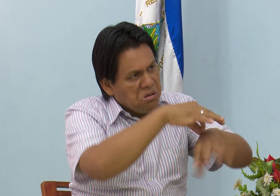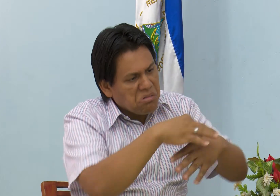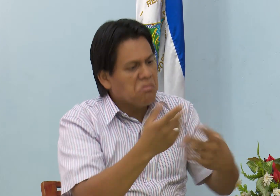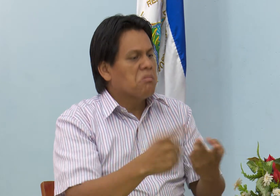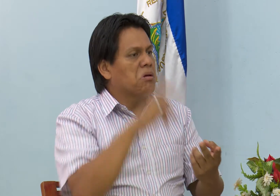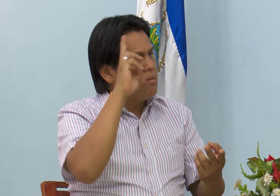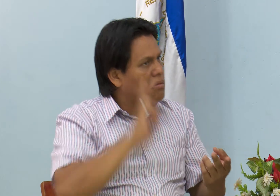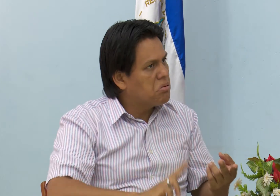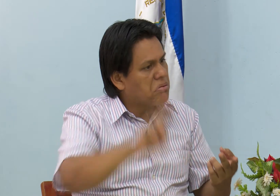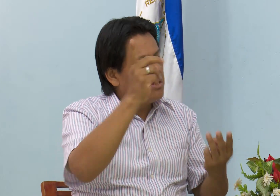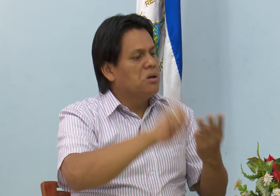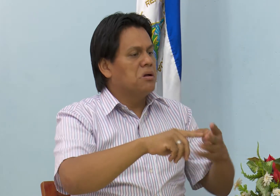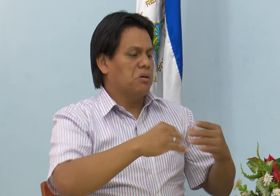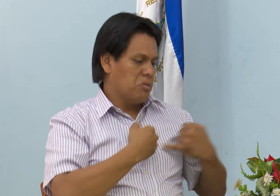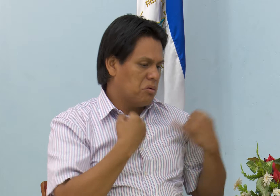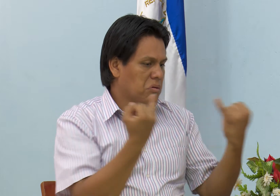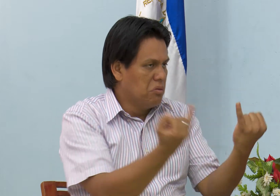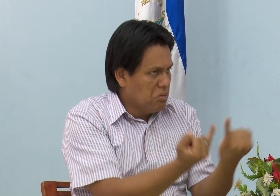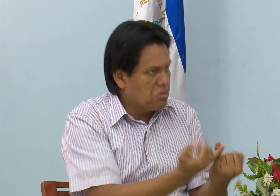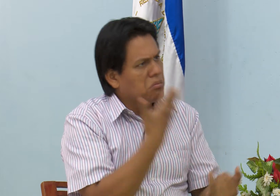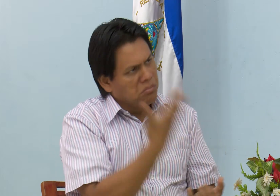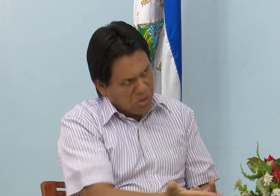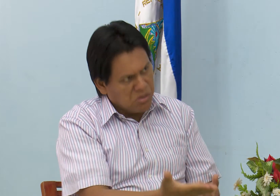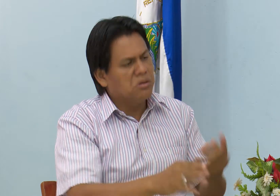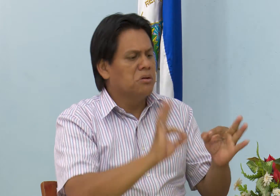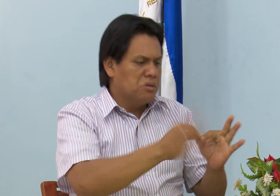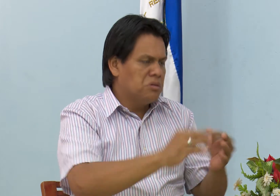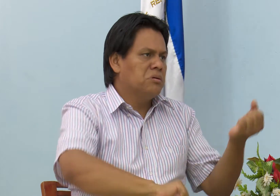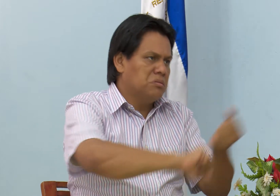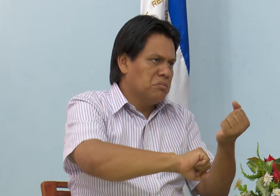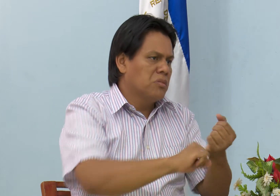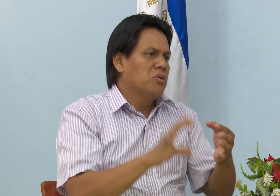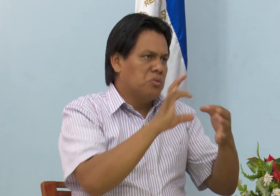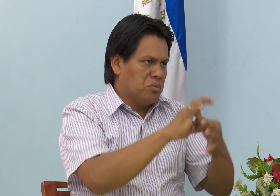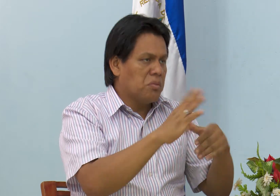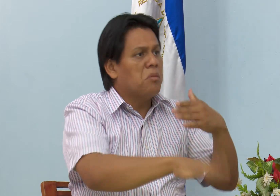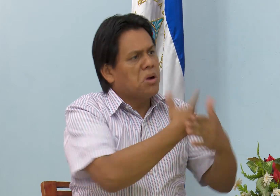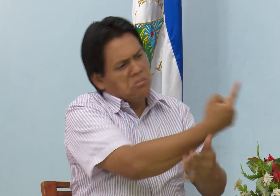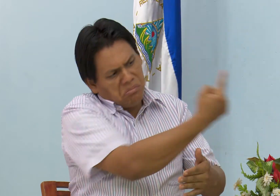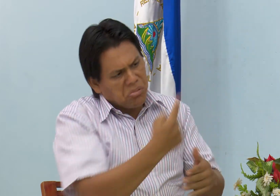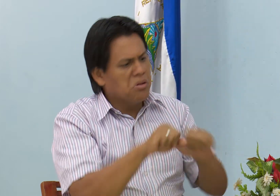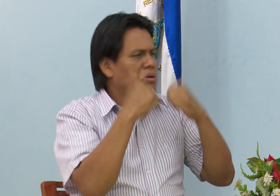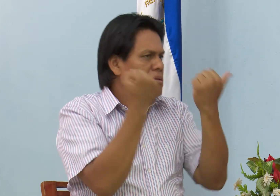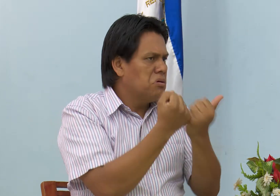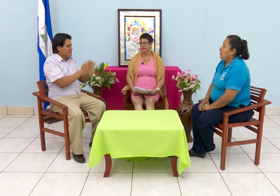sociedad, sino a los jóvenes sordos, y yo los insto a que continúen estudiando. Verdaderamente, el estudio les va a